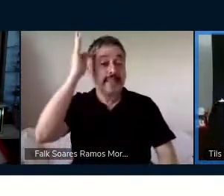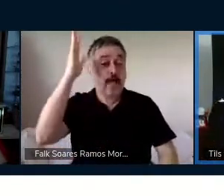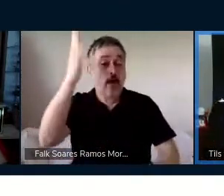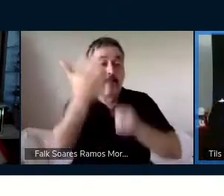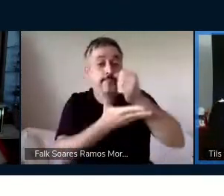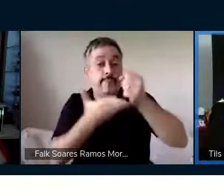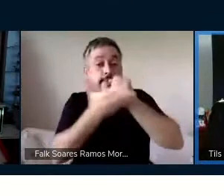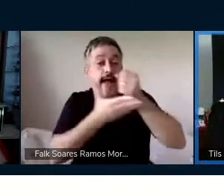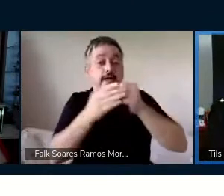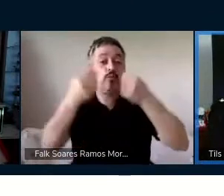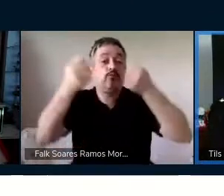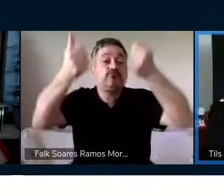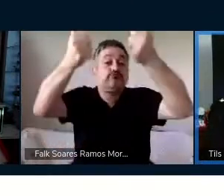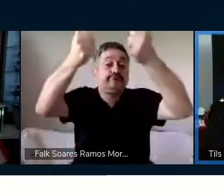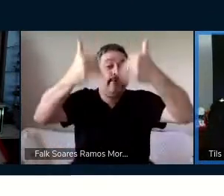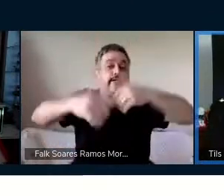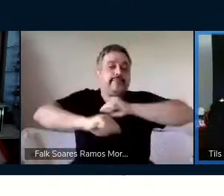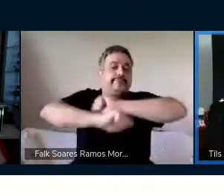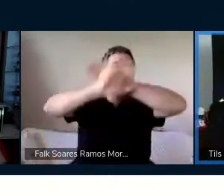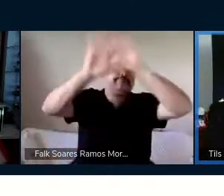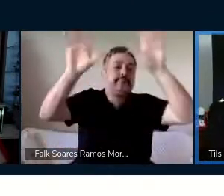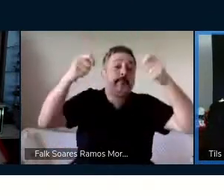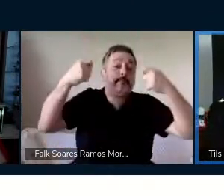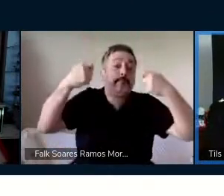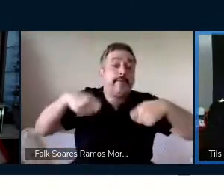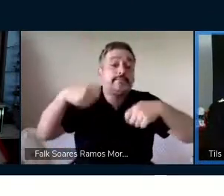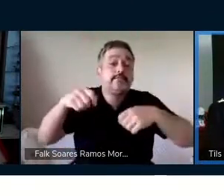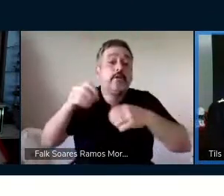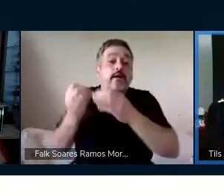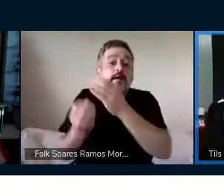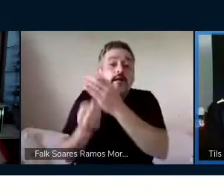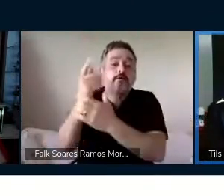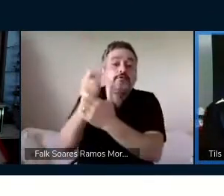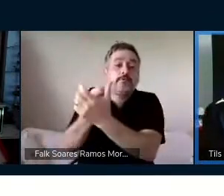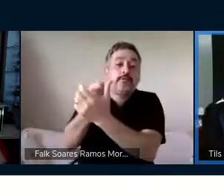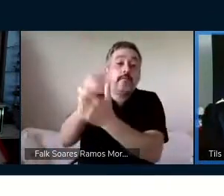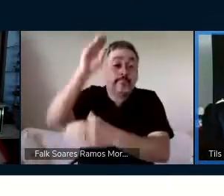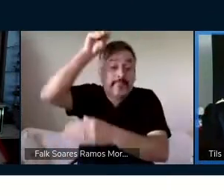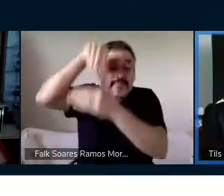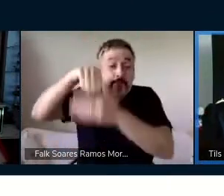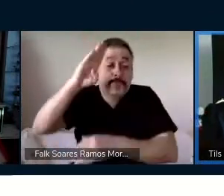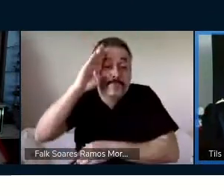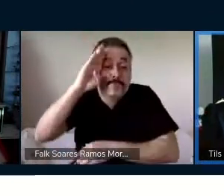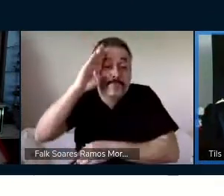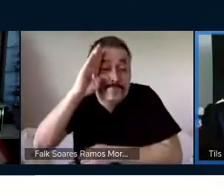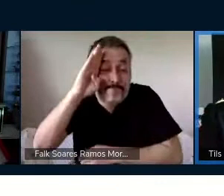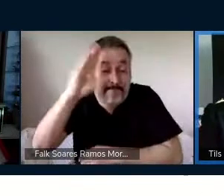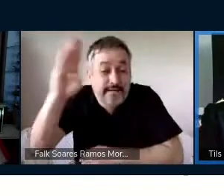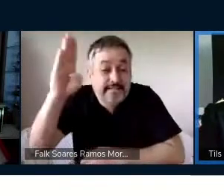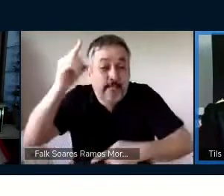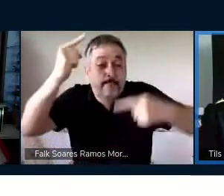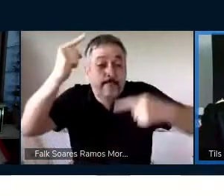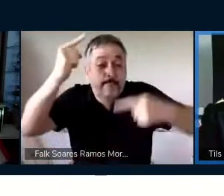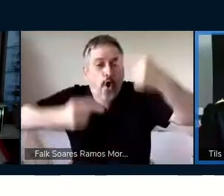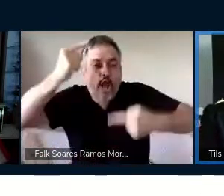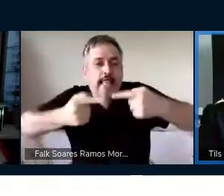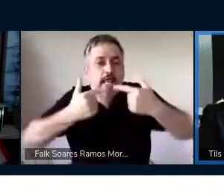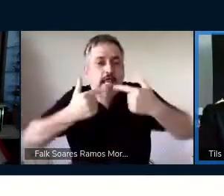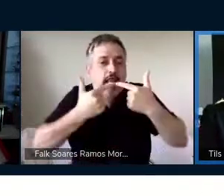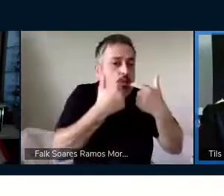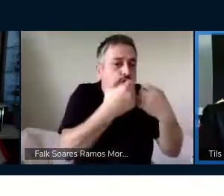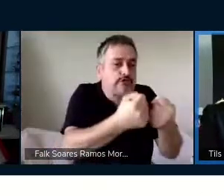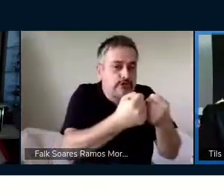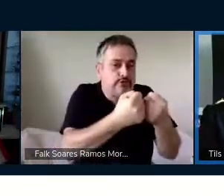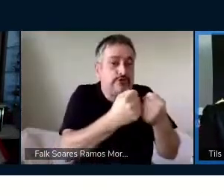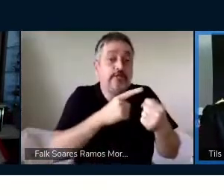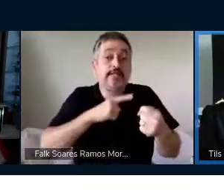como segunda língua. No item 1.4, política linguística e o ensino de português como L2, com base nas